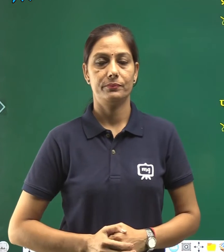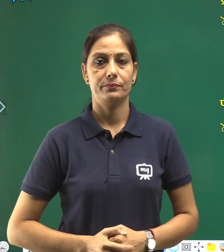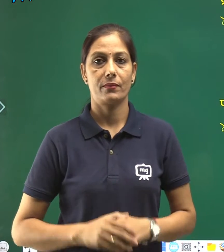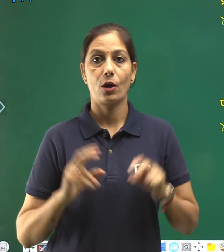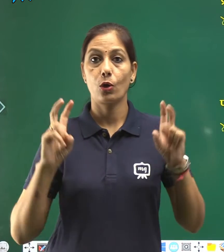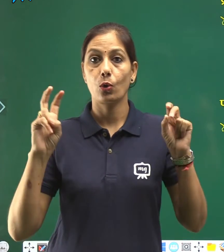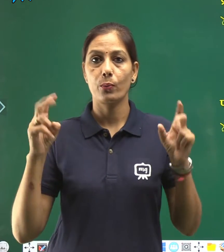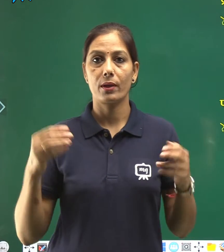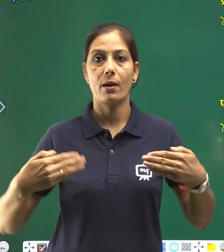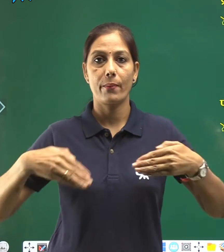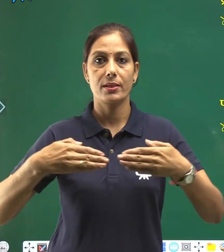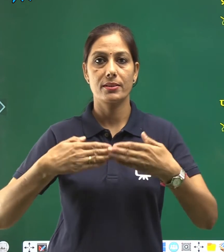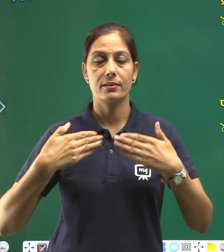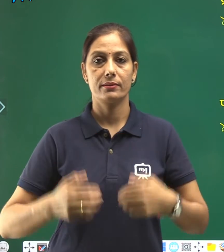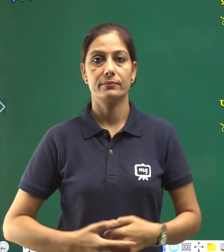पाठ परिचय।